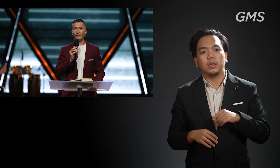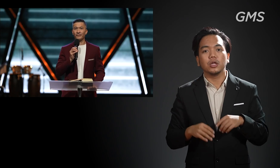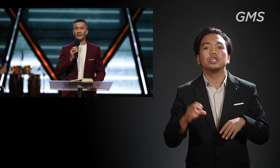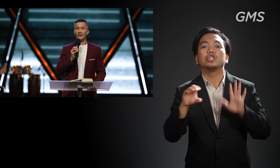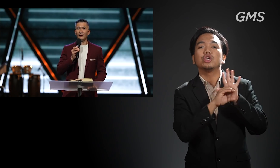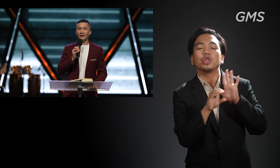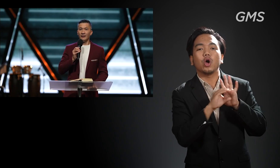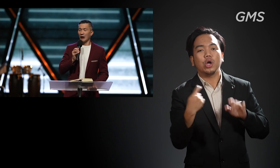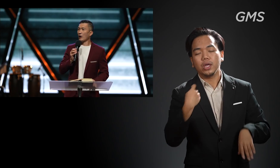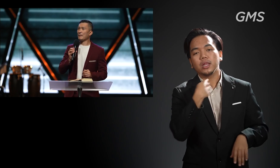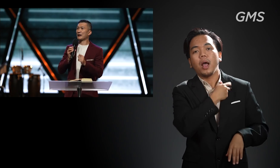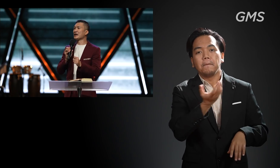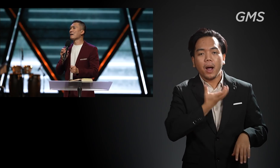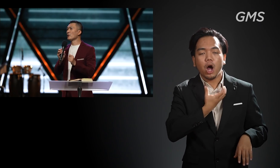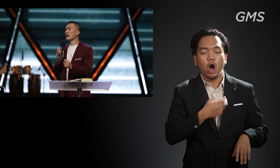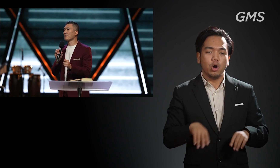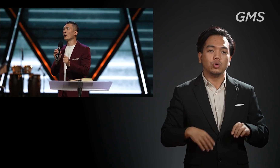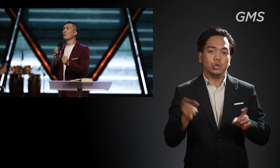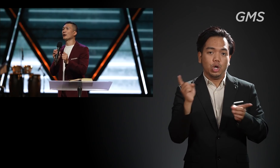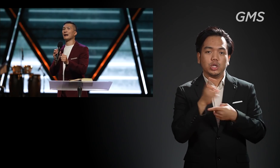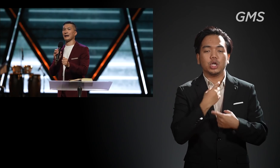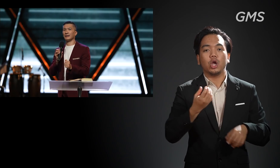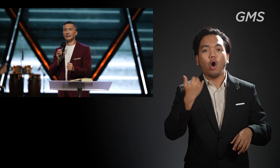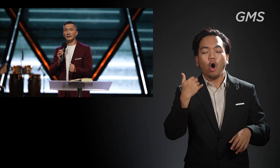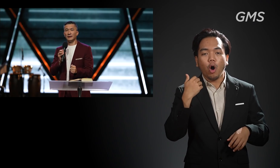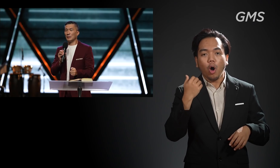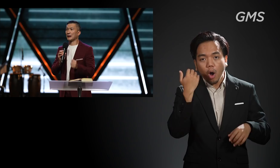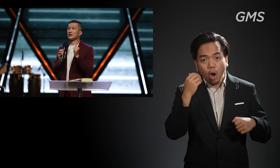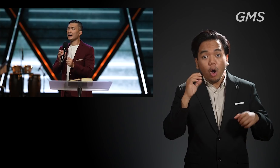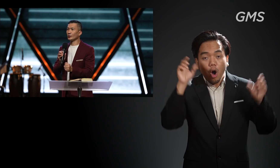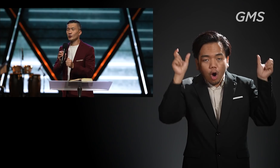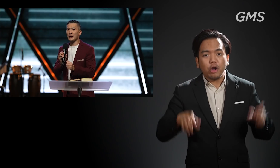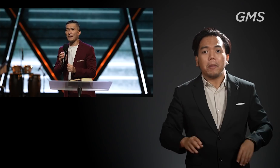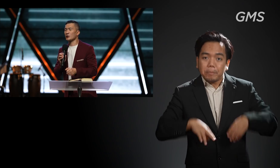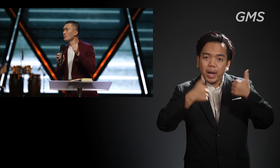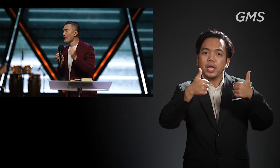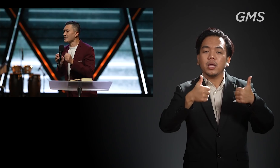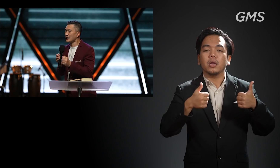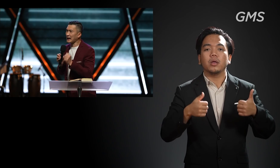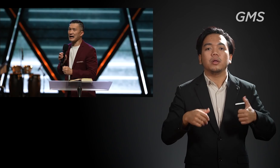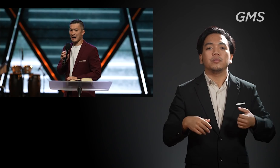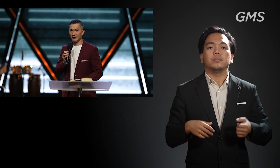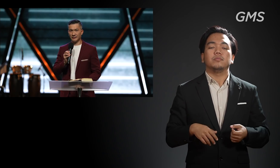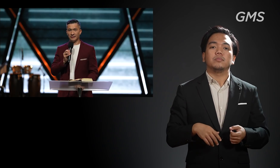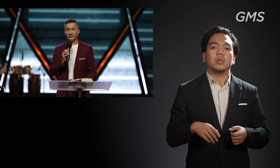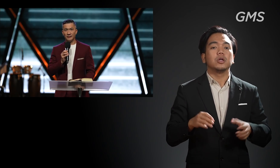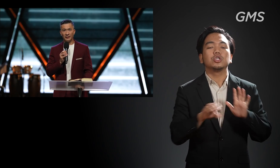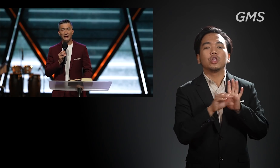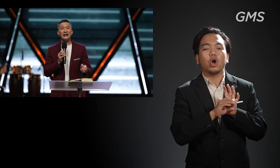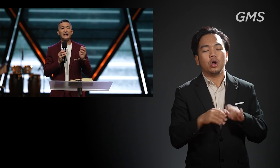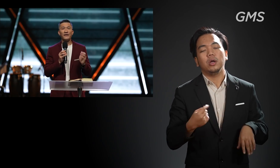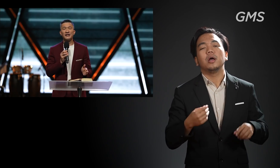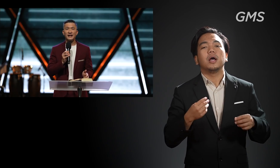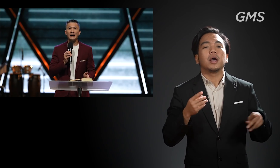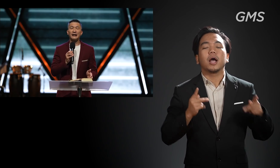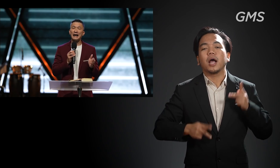detil. Kalau orang bekerja mau gimana? Bekerja itu tujuannya apa? Supaya jadi kaya.